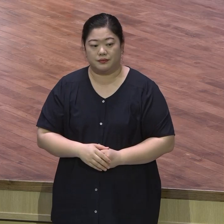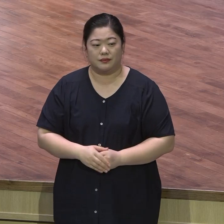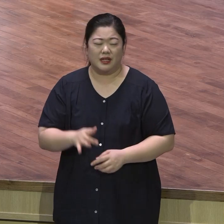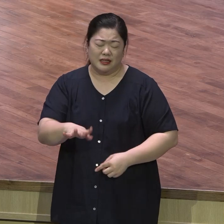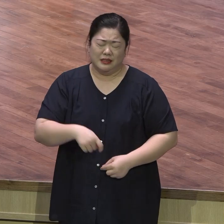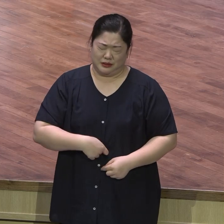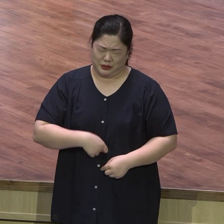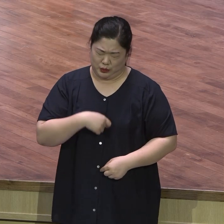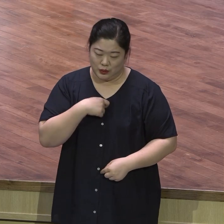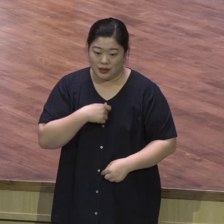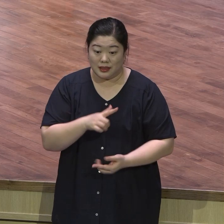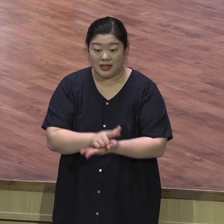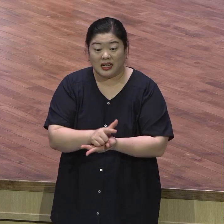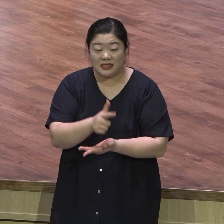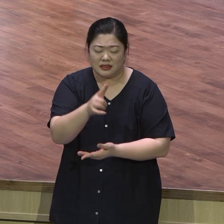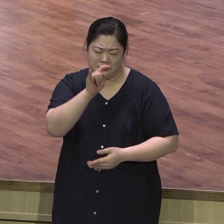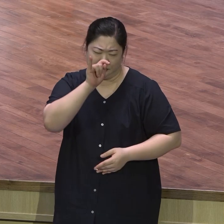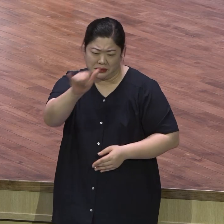값부도 없어요.